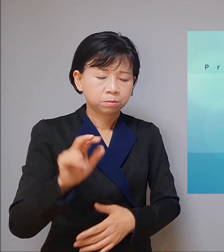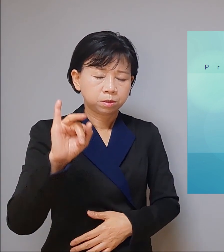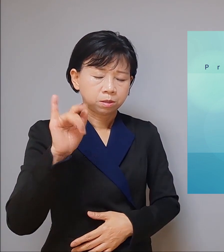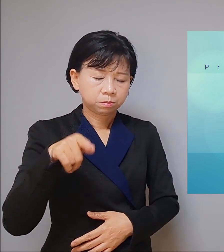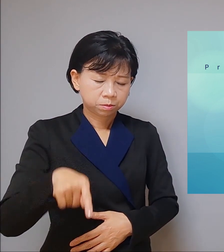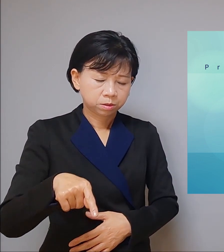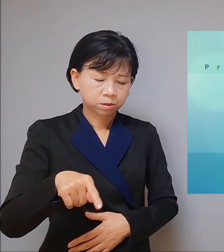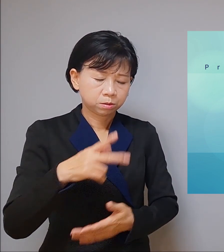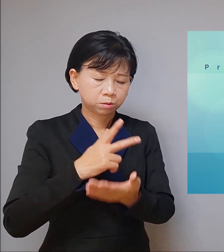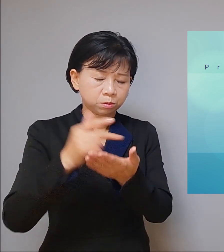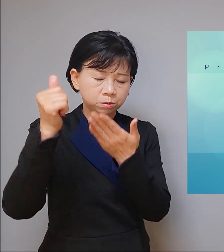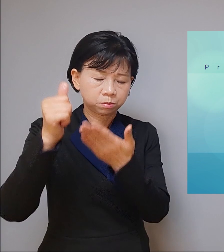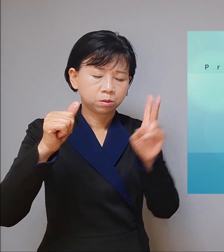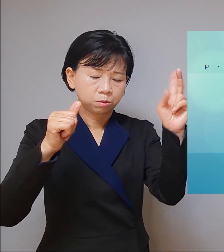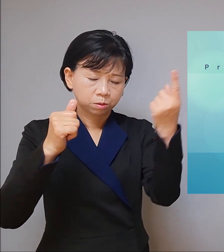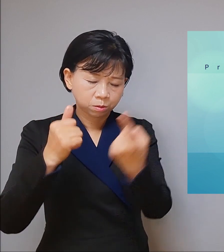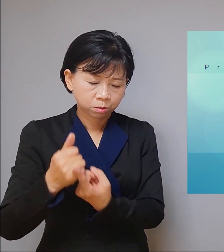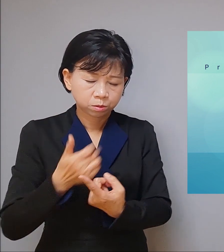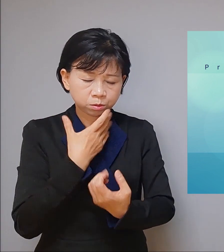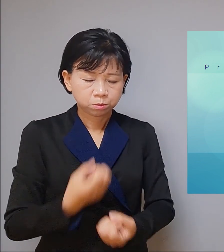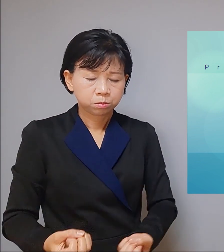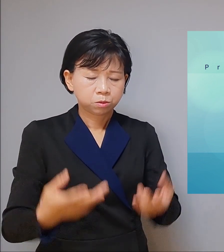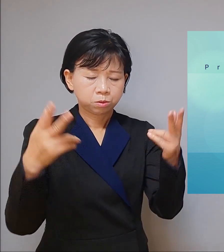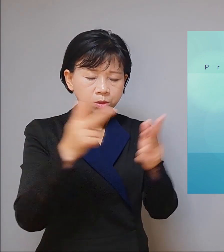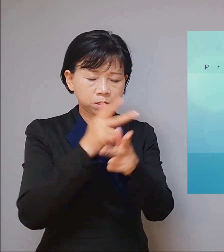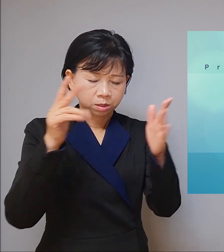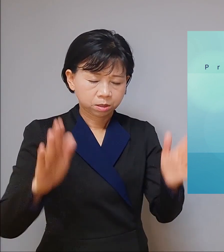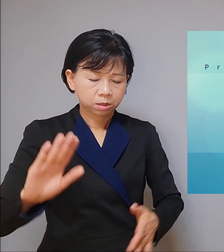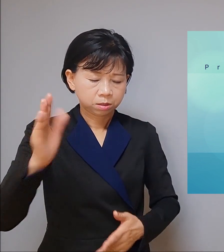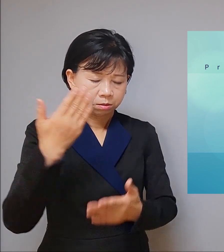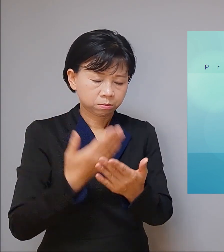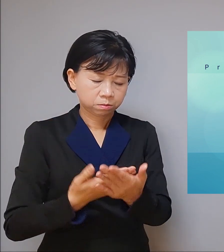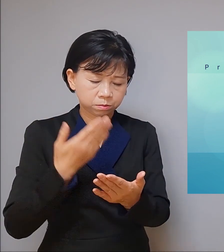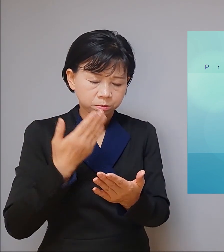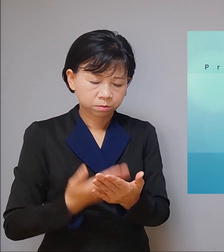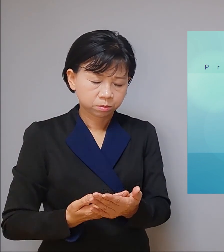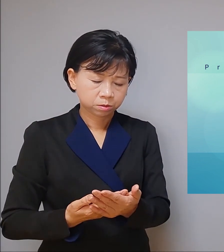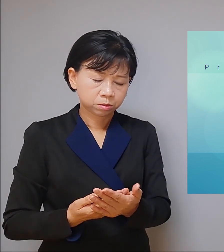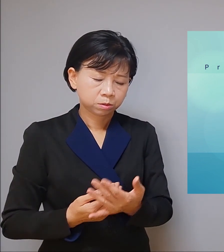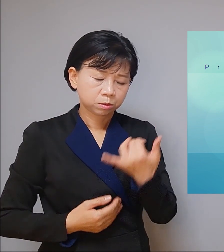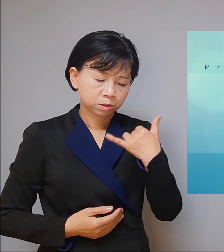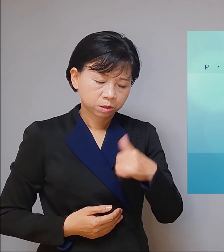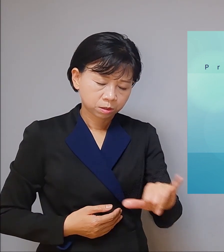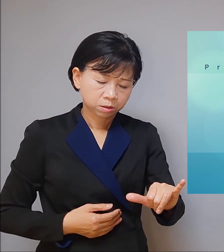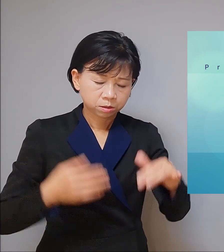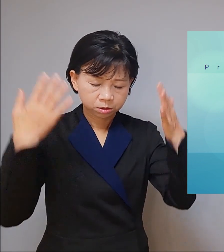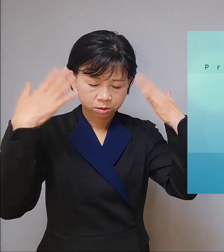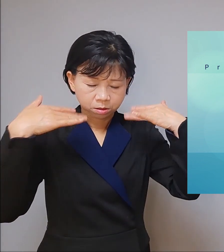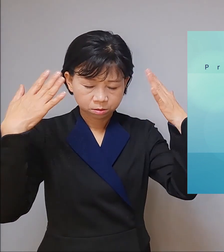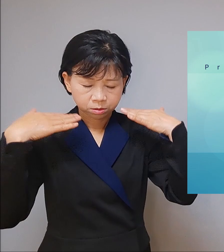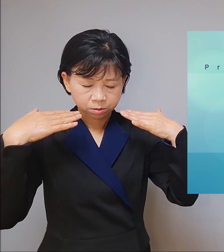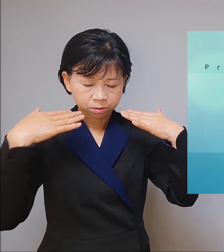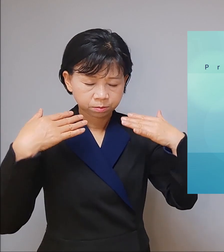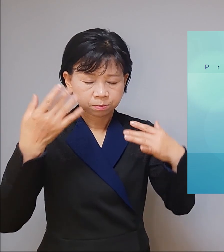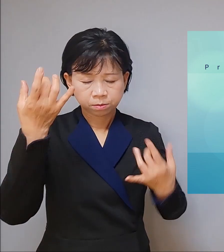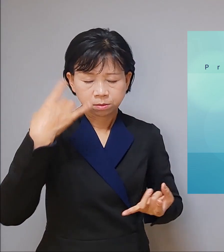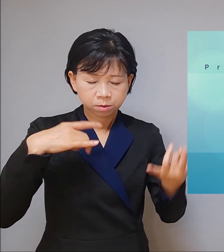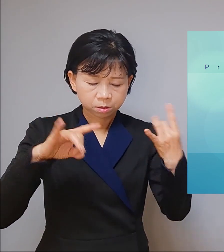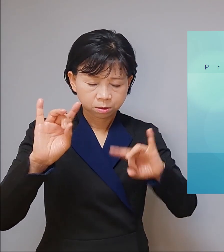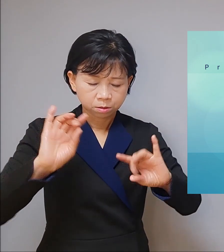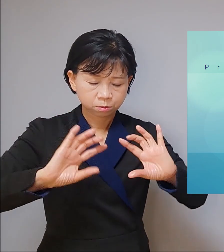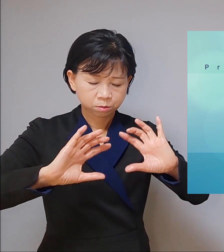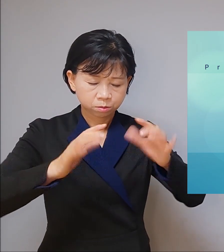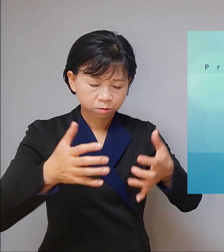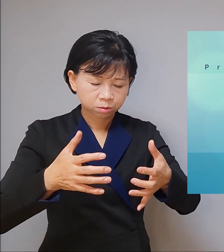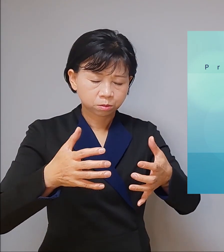주님께 돌아올 수 있는 축복의 기간이 되게 하시옵소서. 또한 다음 세대가 여름에 있을 태국 단기 선교도